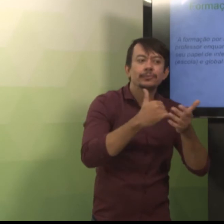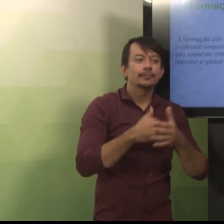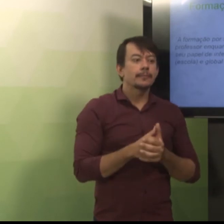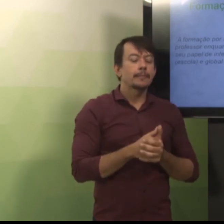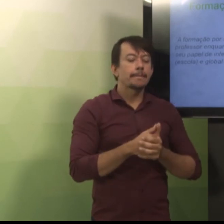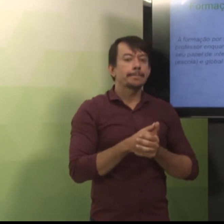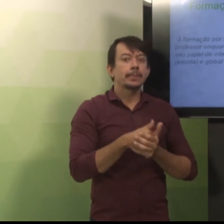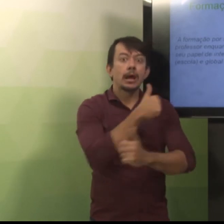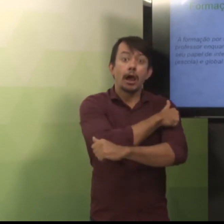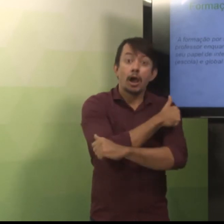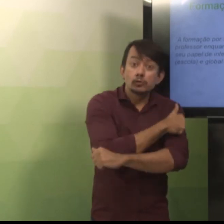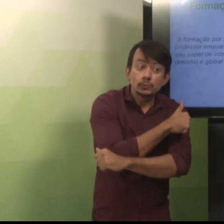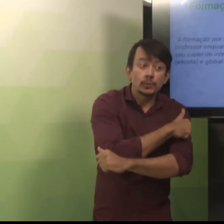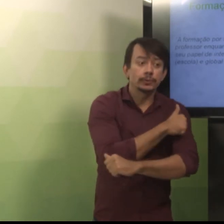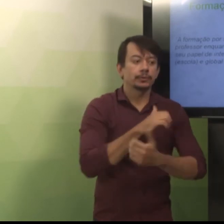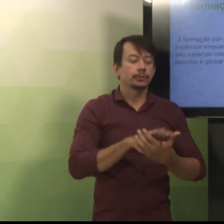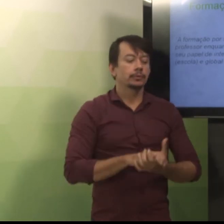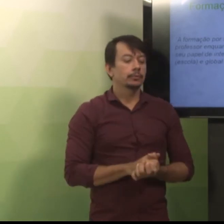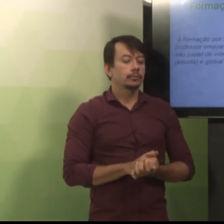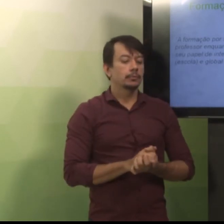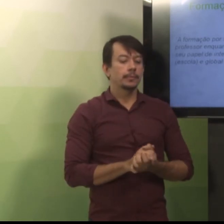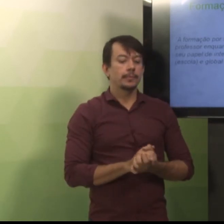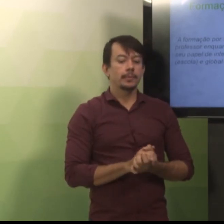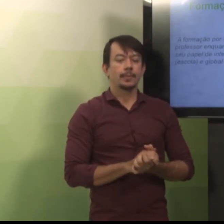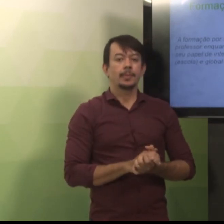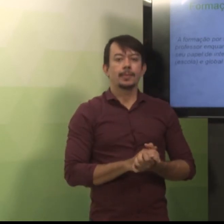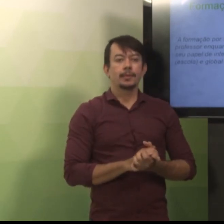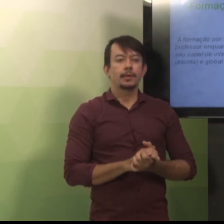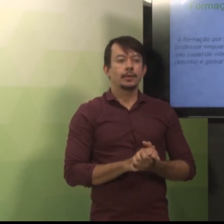auxiliares de serviços gerais, secretaria, alunos,